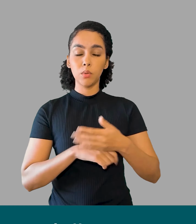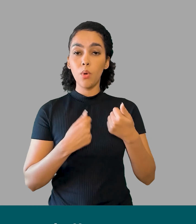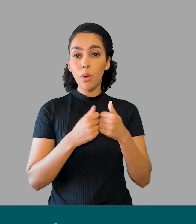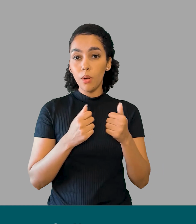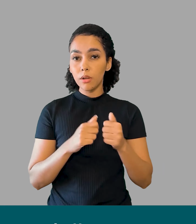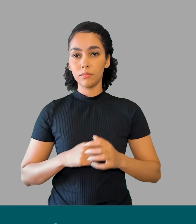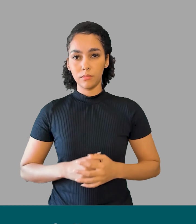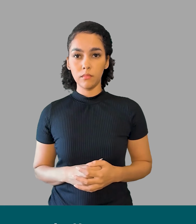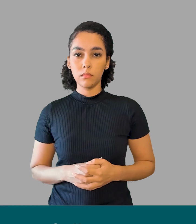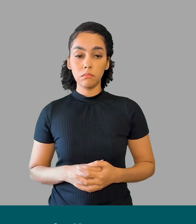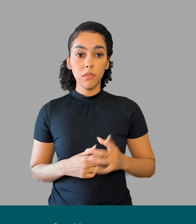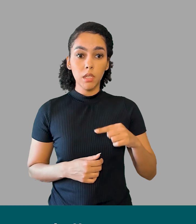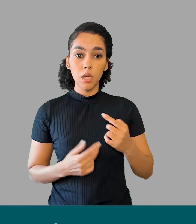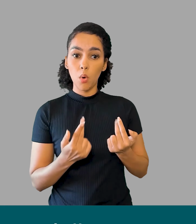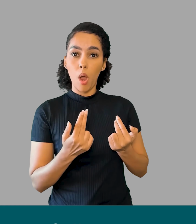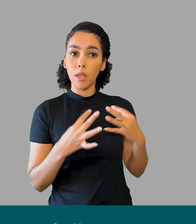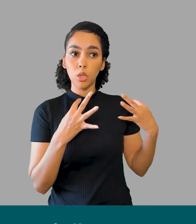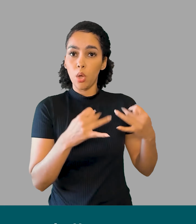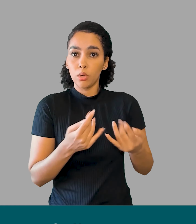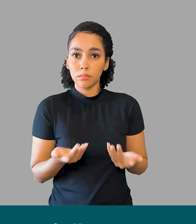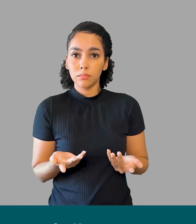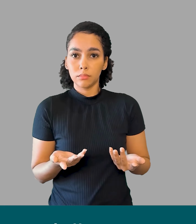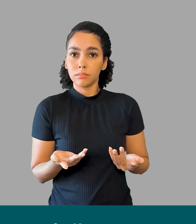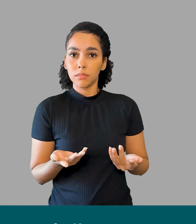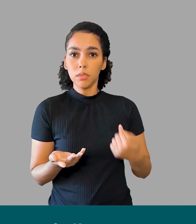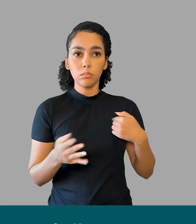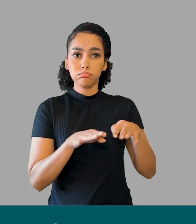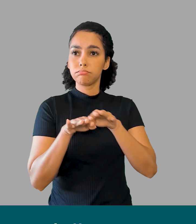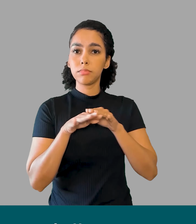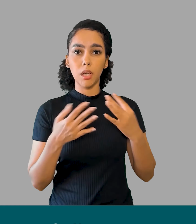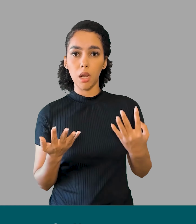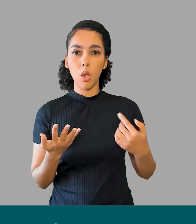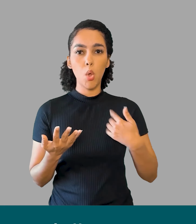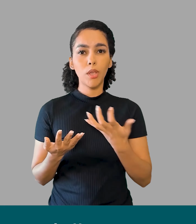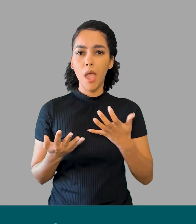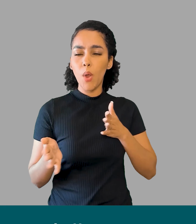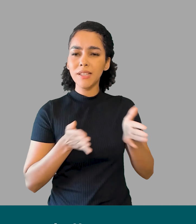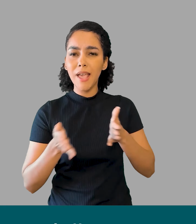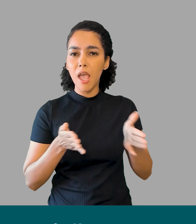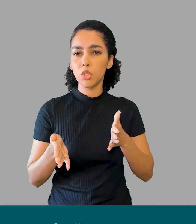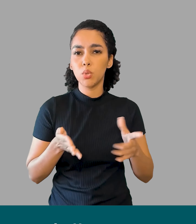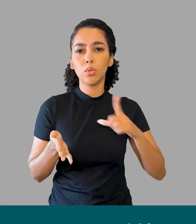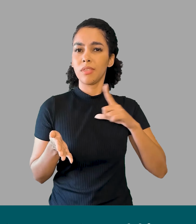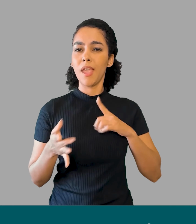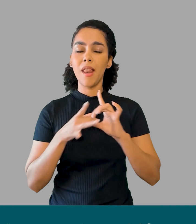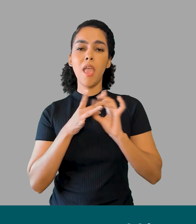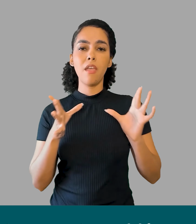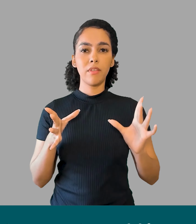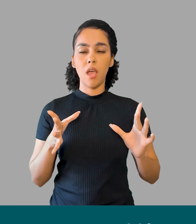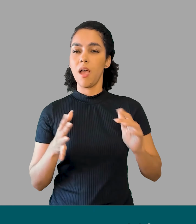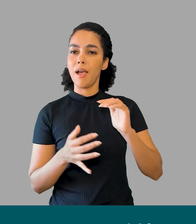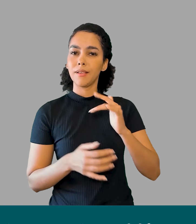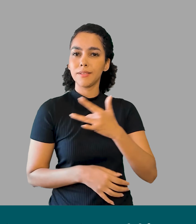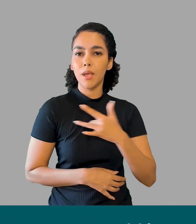no ônibus, para ser igual a todo mundo. Quero ter livre acesso a tudo. A saúde,